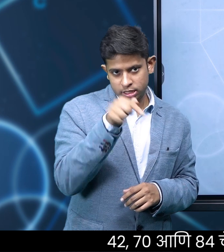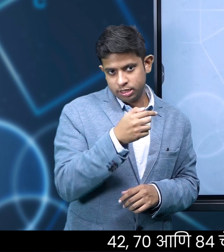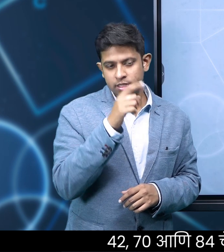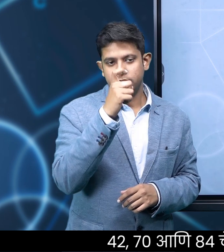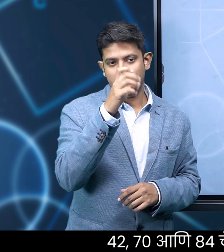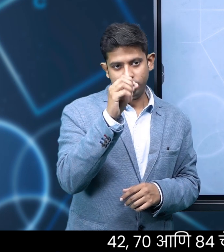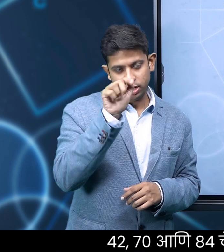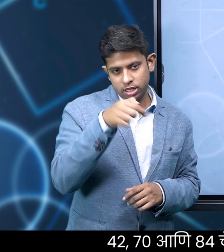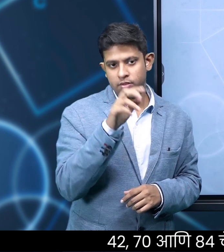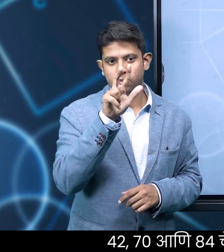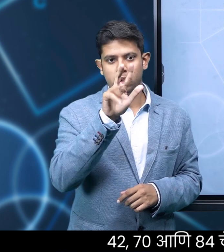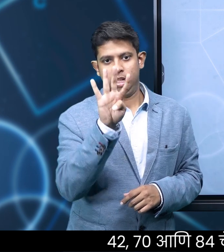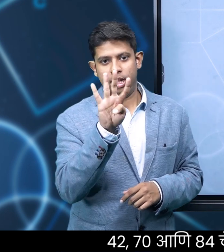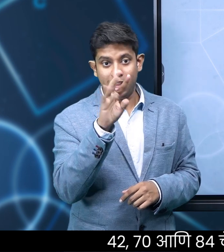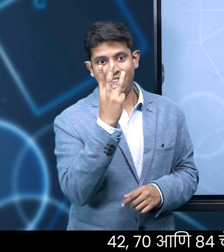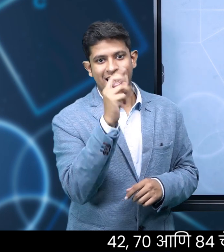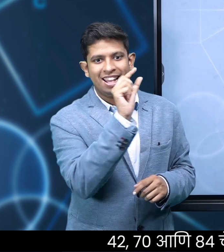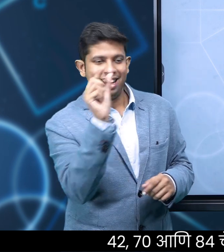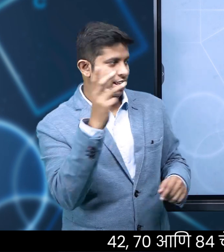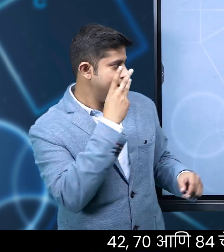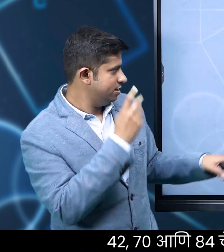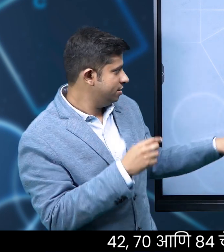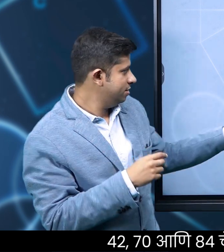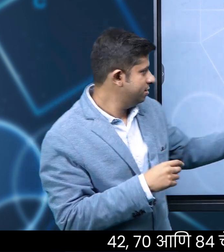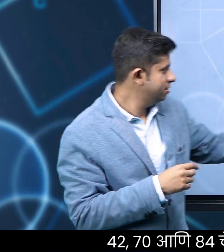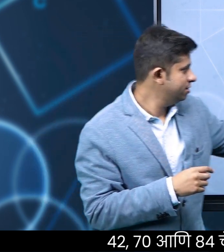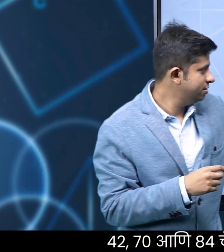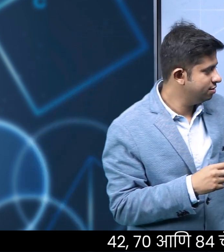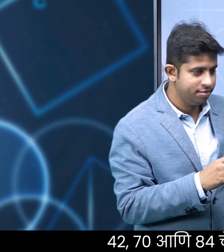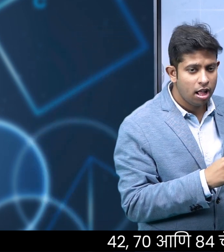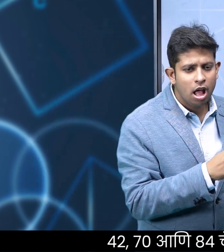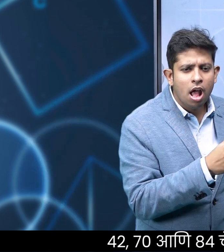42, 70 आणि 84 चे सामान्य घटक खाली दाखवलेले आहेत.